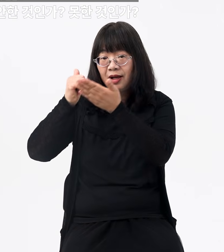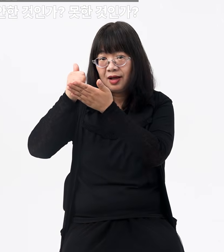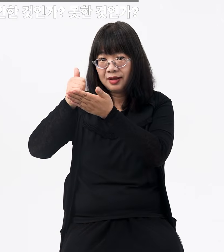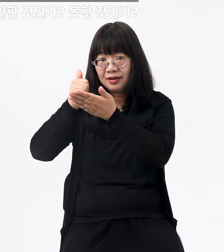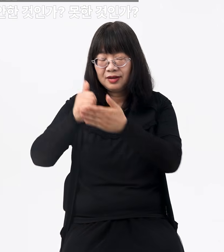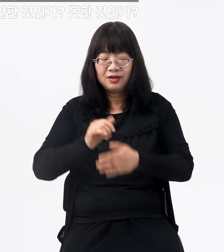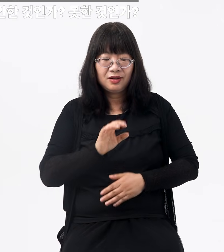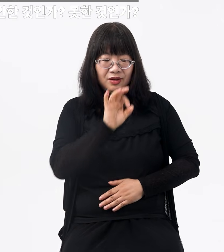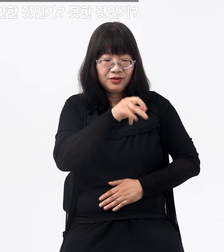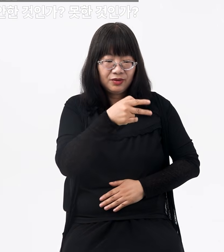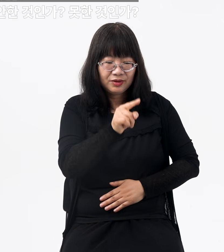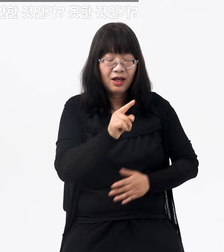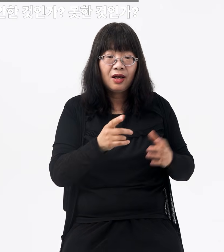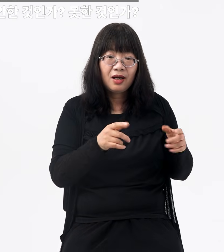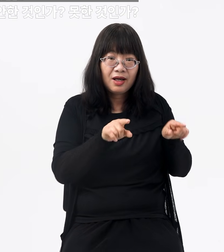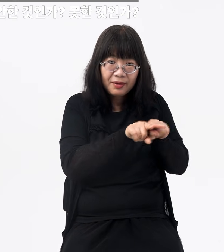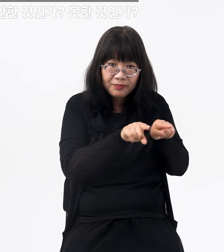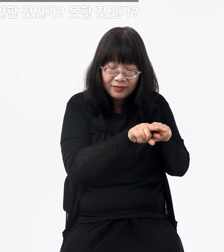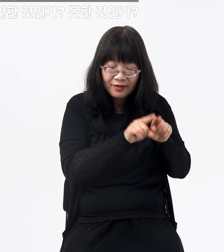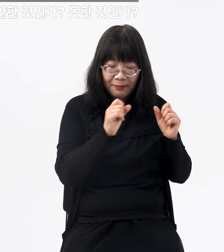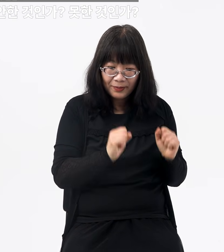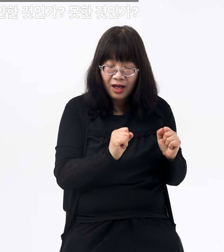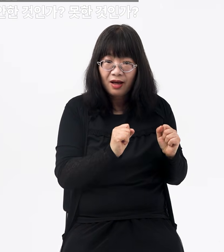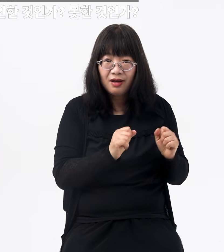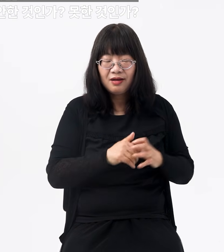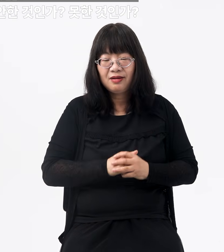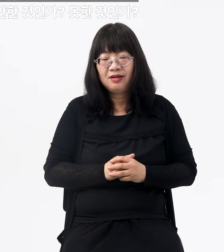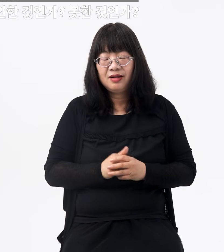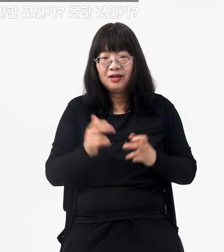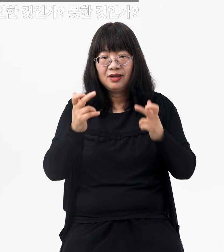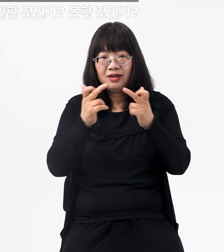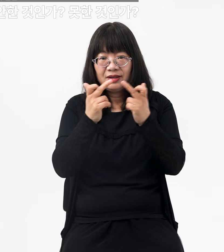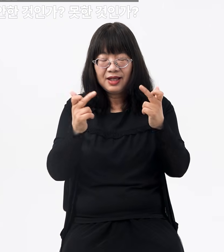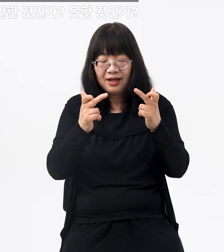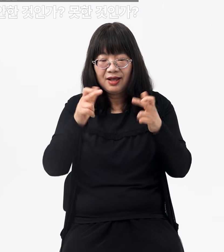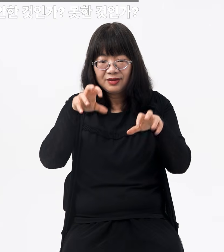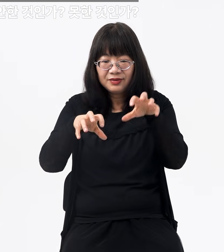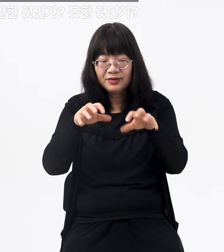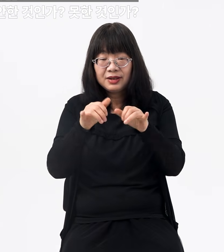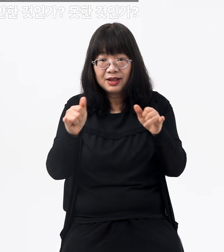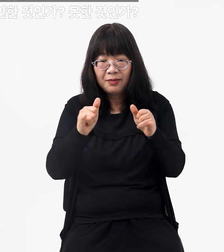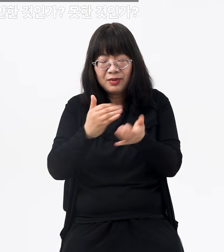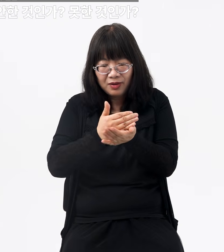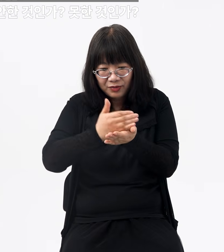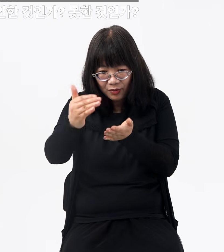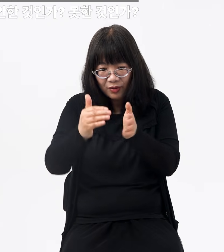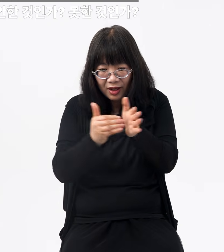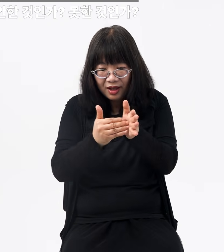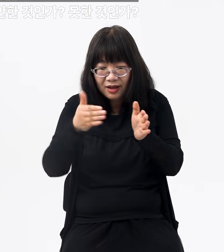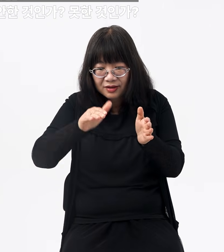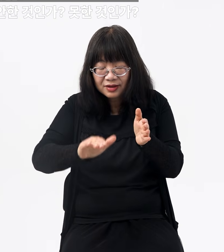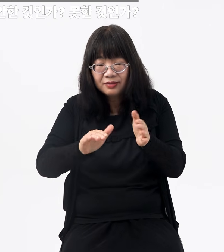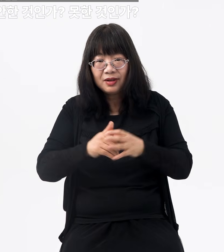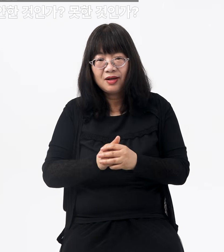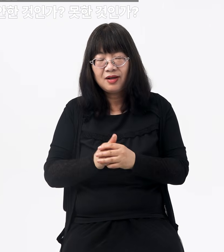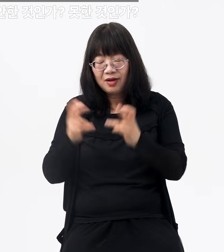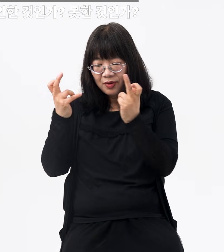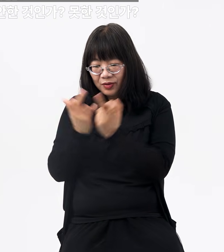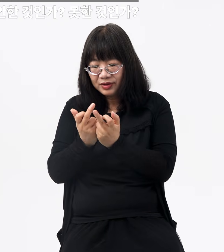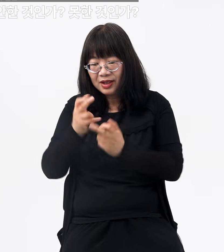여호와께서 유다와 함께 계셨으므로 그가 산지 주민을 쫓아내었으나